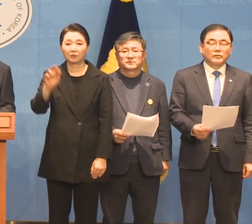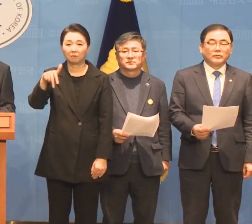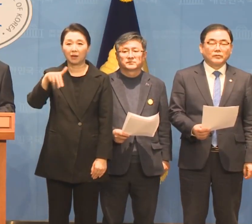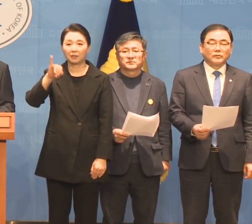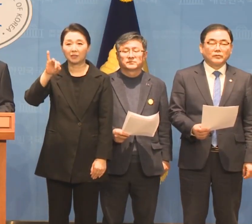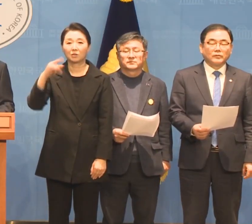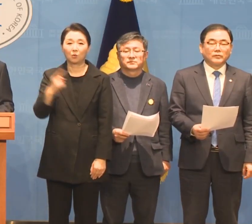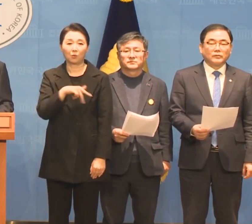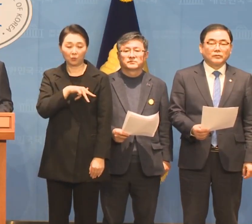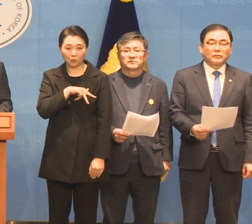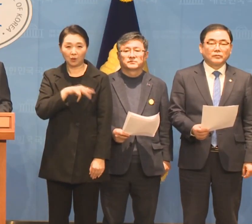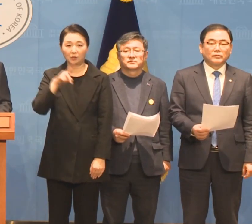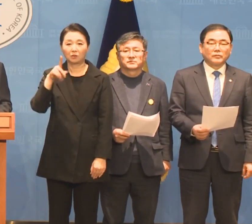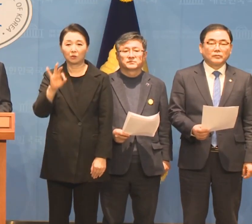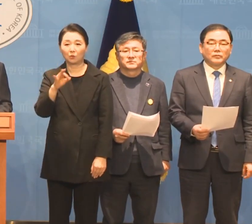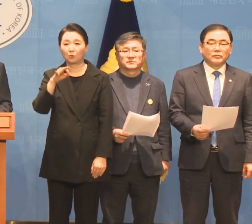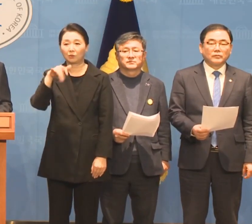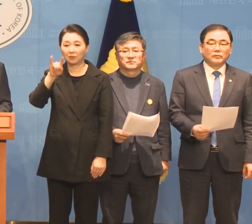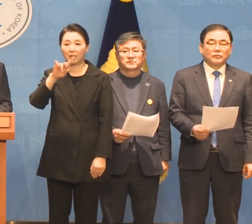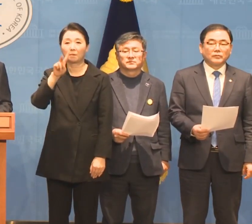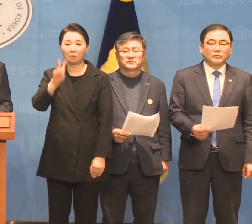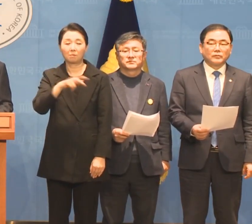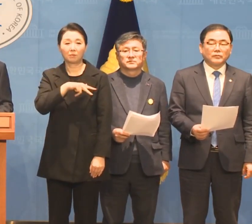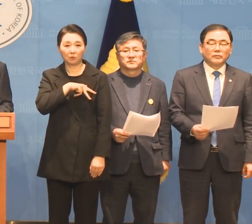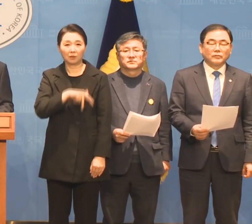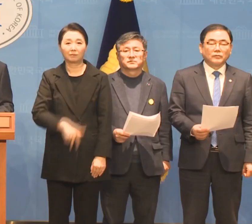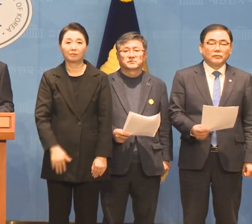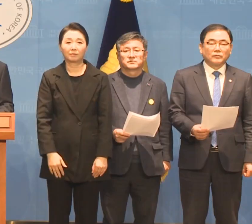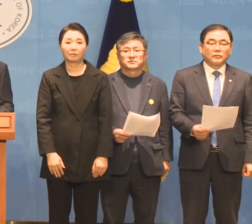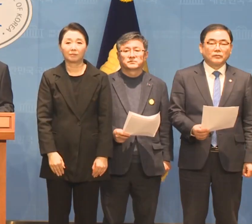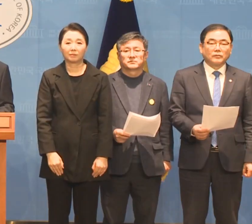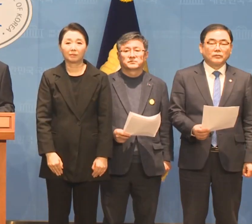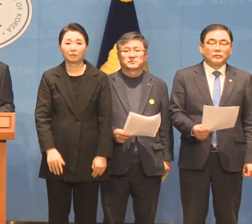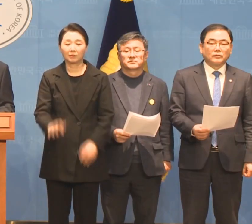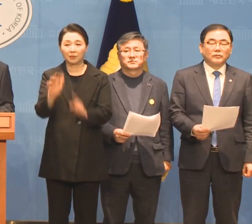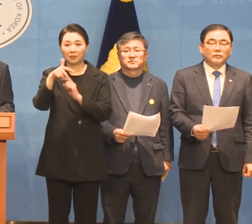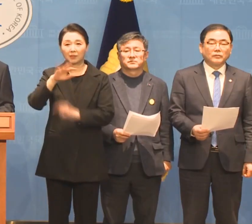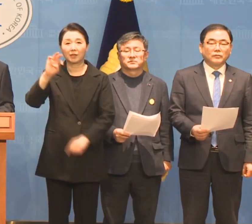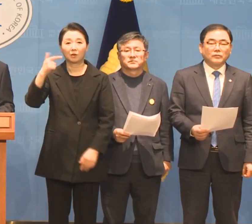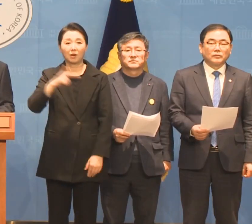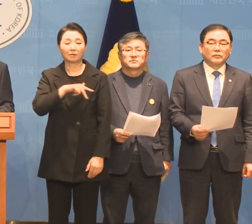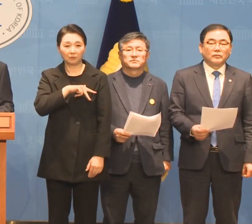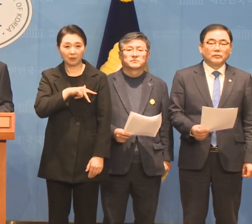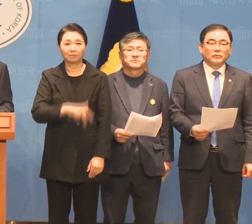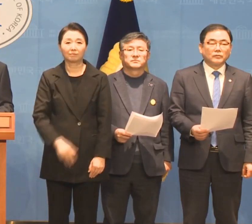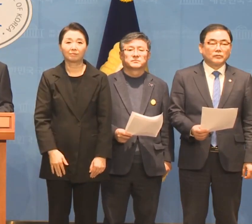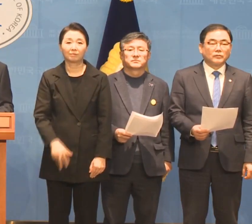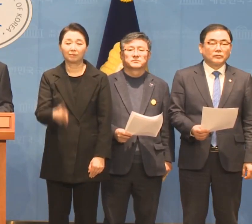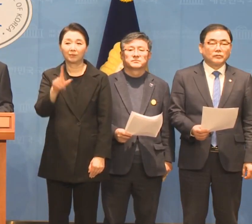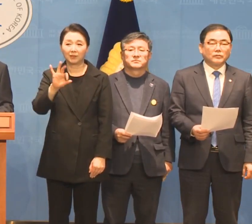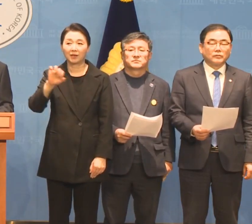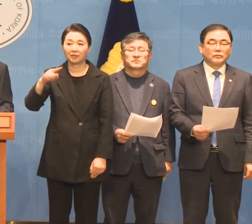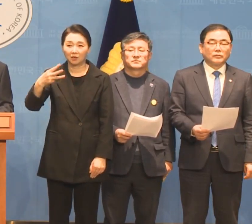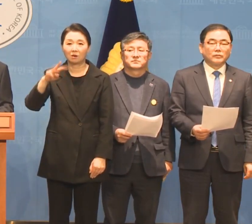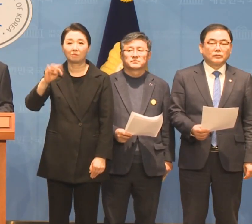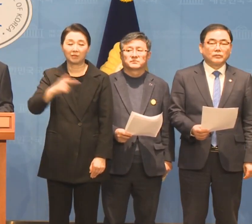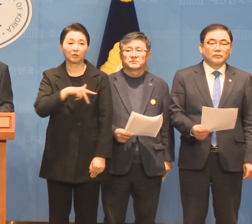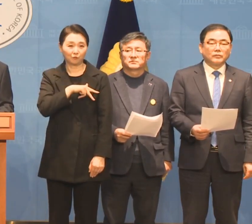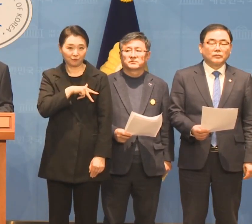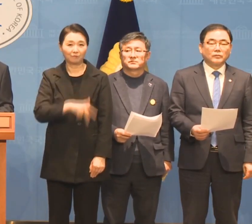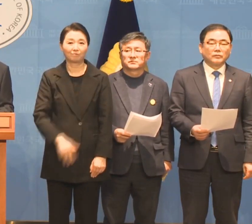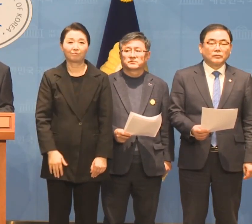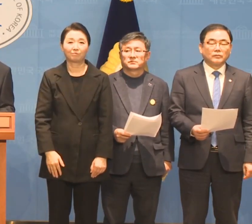의원님 오셨고요. 송재봉 의원님 오셨습니다. 이재관 의원님 오셨습니다. 장철민 의원님